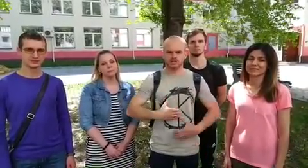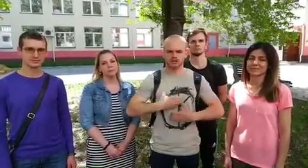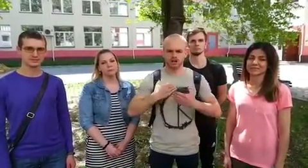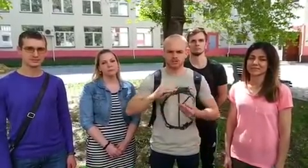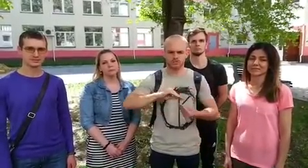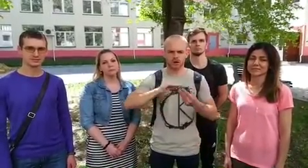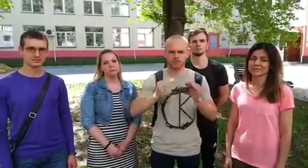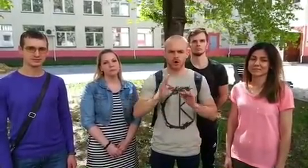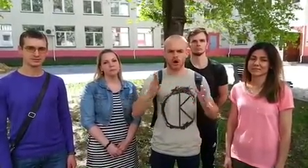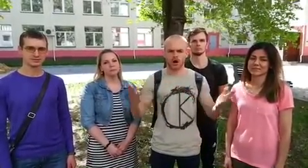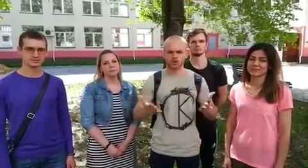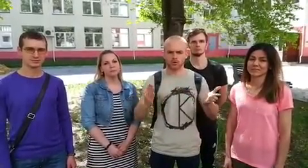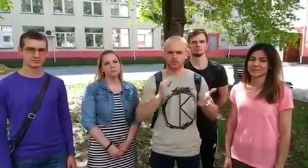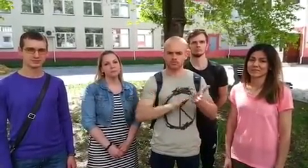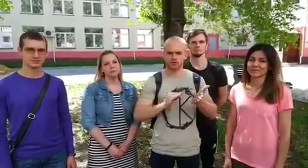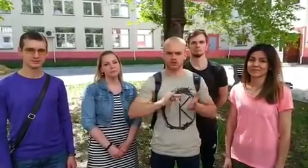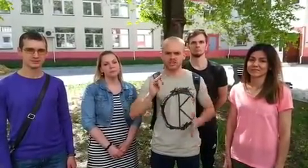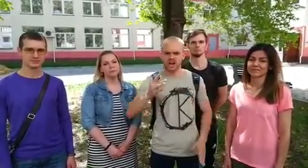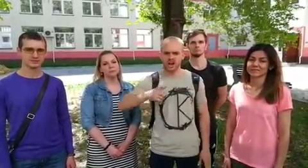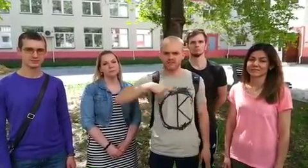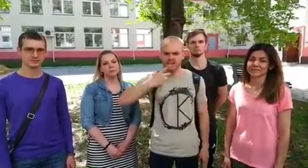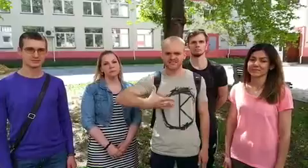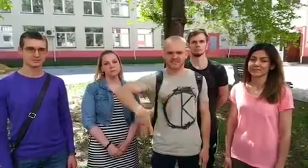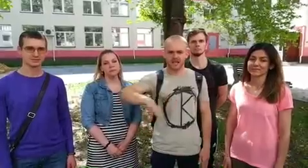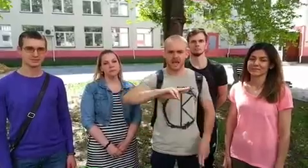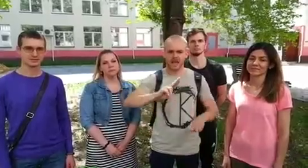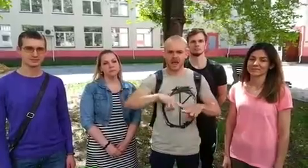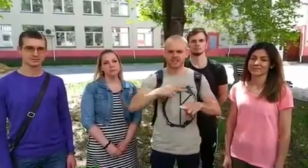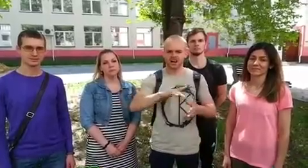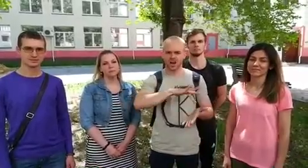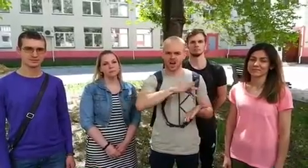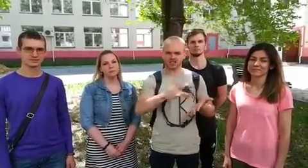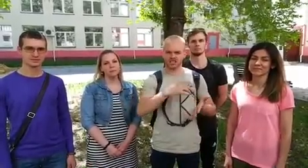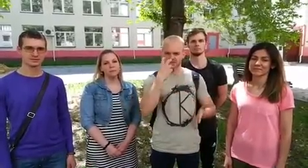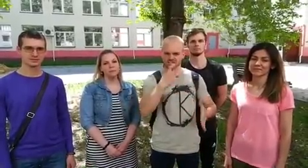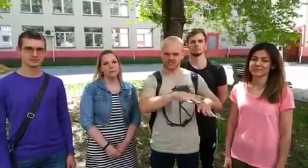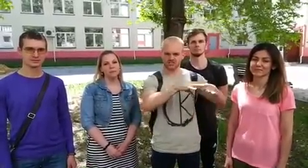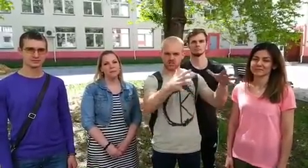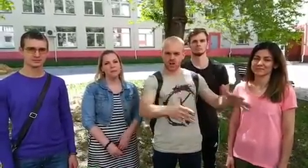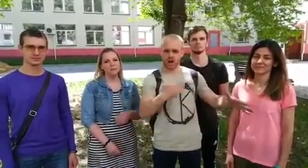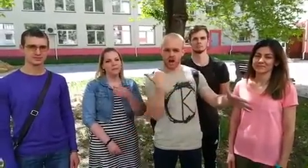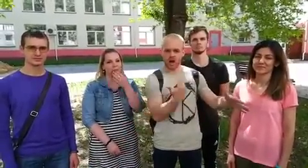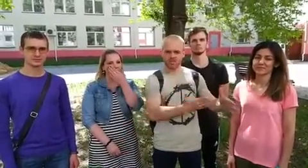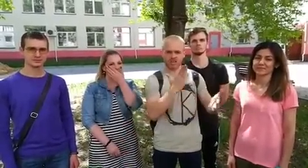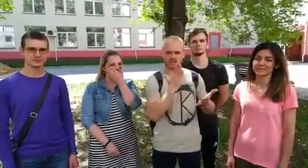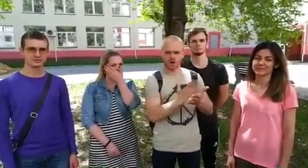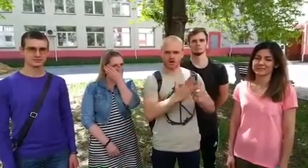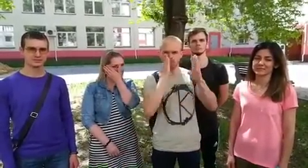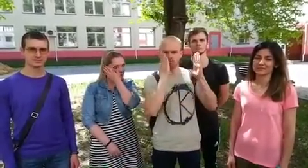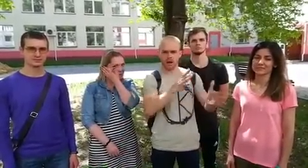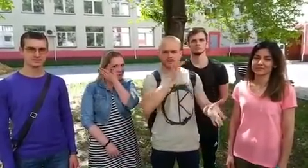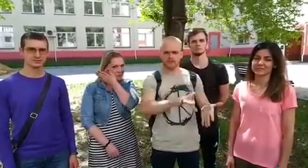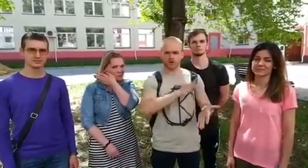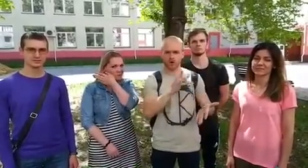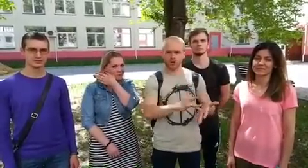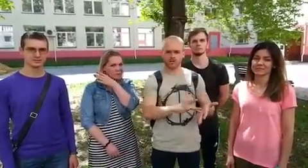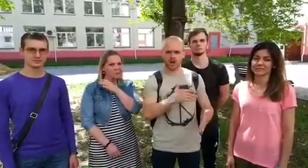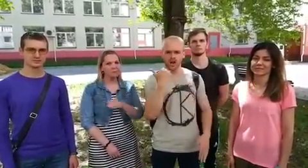самая страшная проблема, о которой пишут и говорят все. Это городская свалка. Она находится прямо в